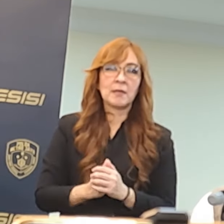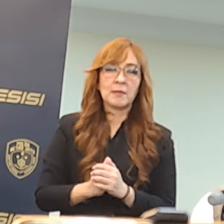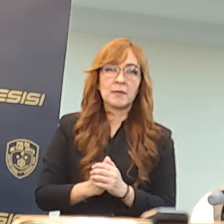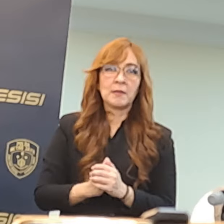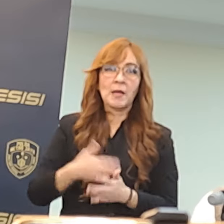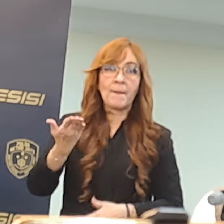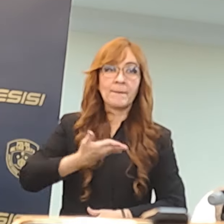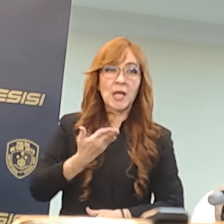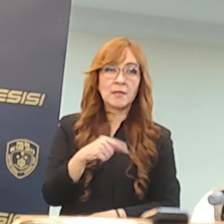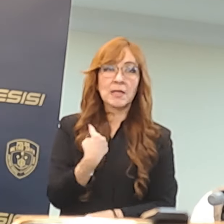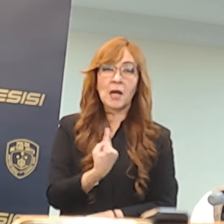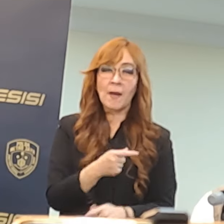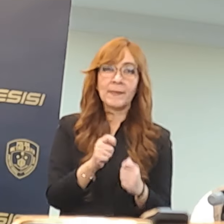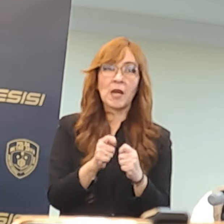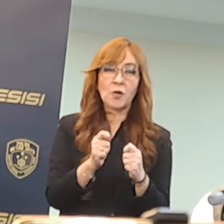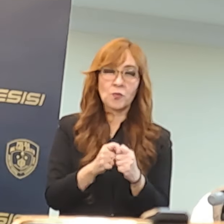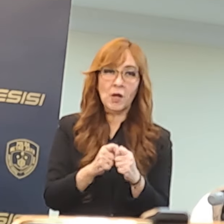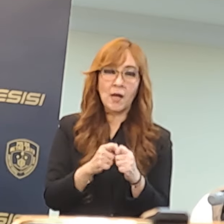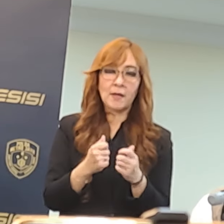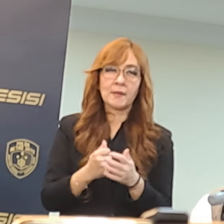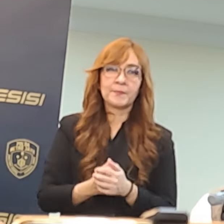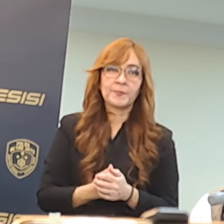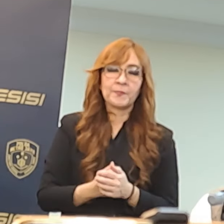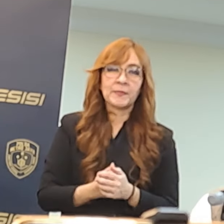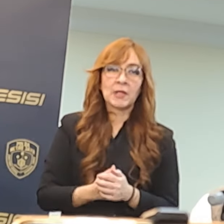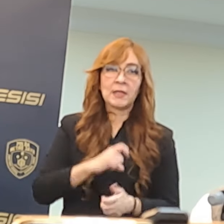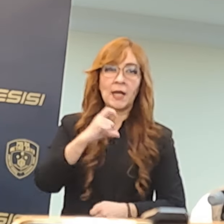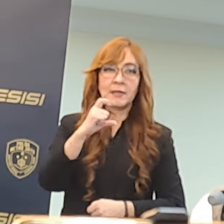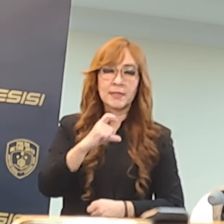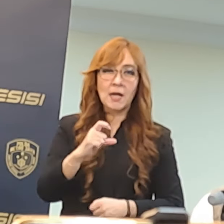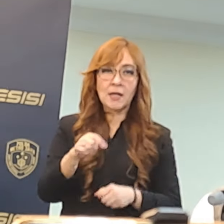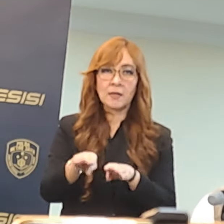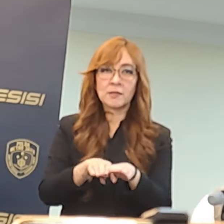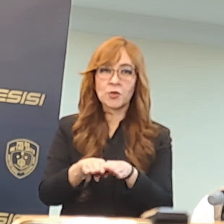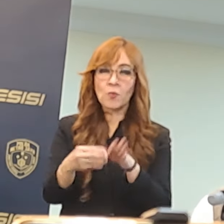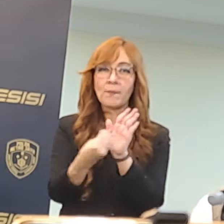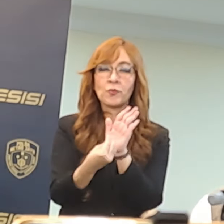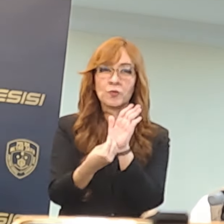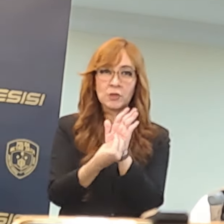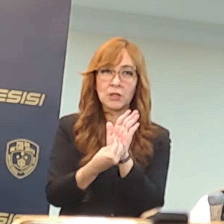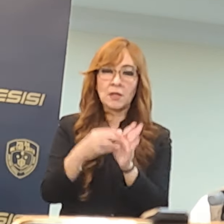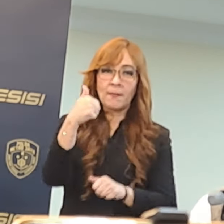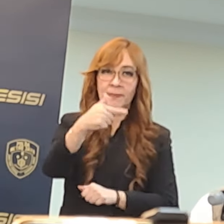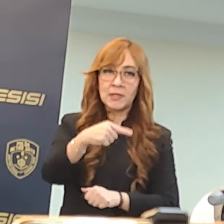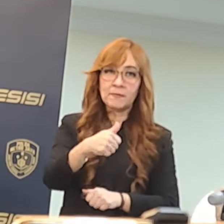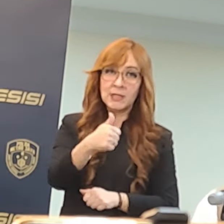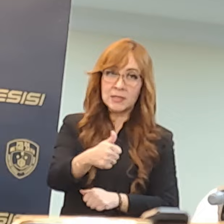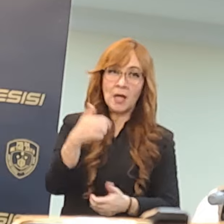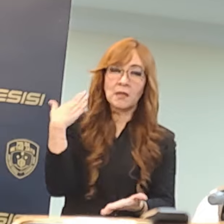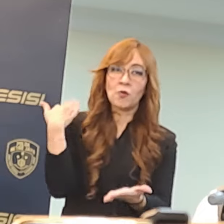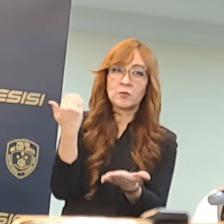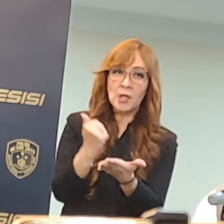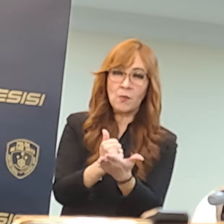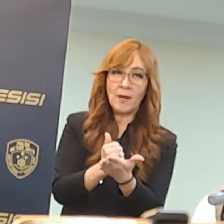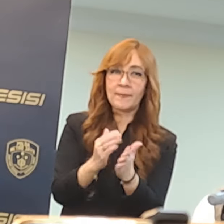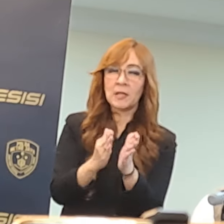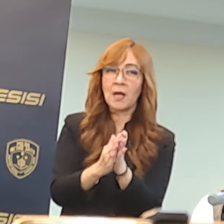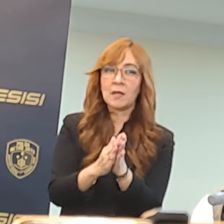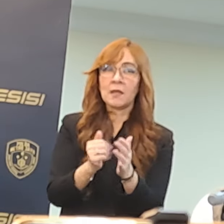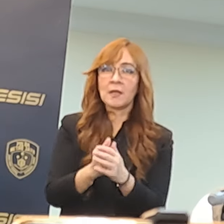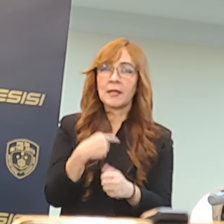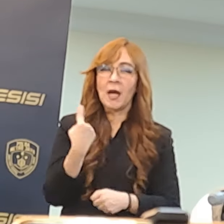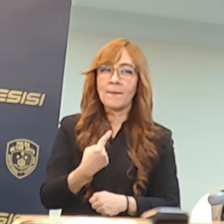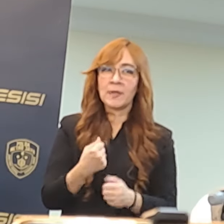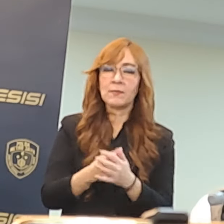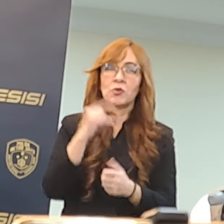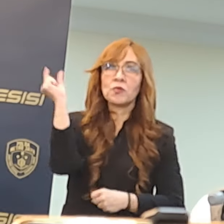memang biasa kami lakukan sebagai seorang psikolog forensik dan metode yang berbasis bukti sehingga bisa dipertanggungjawabkan. Dan prinsip kami adalah